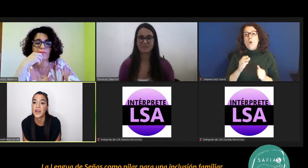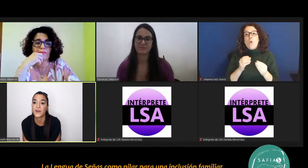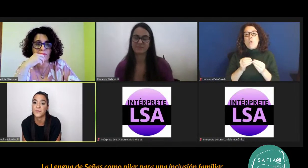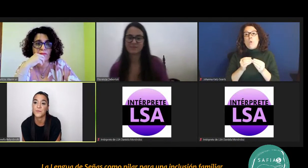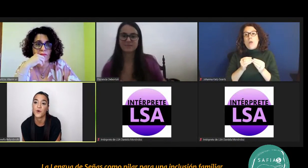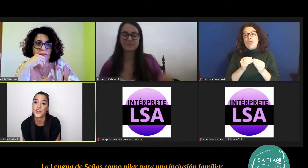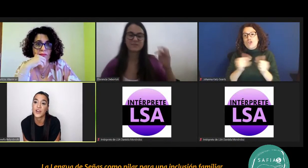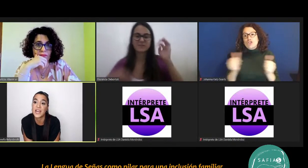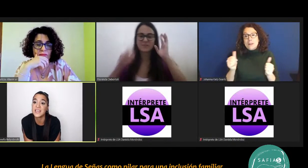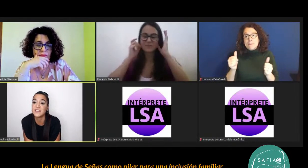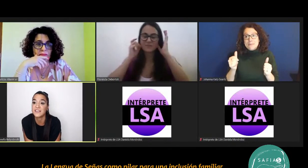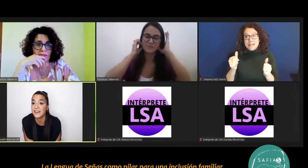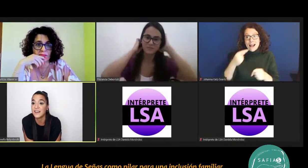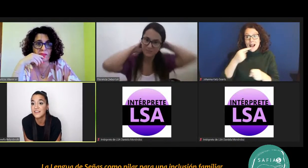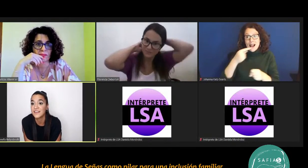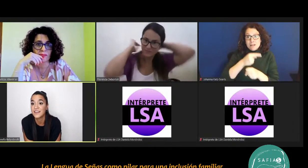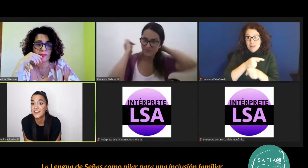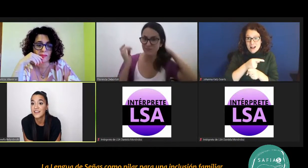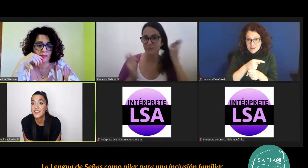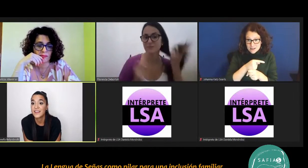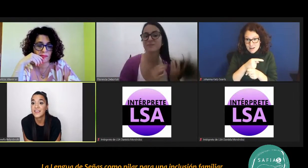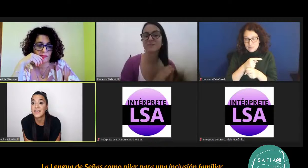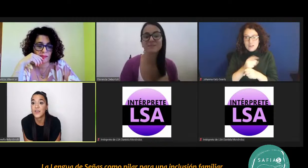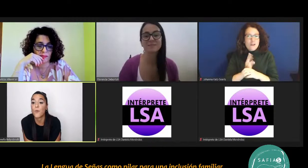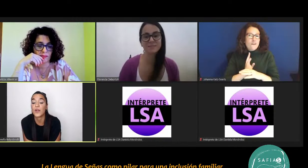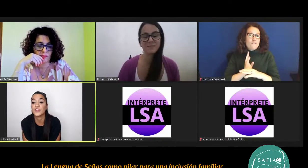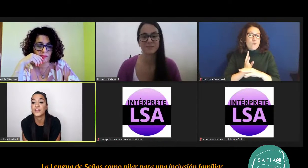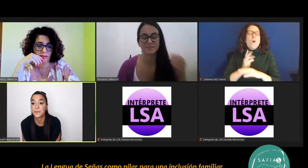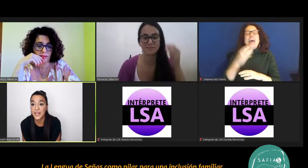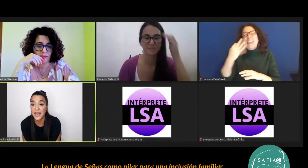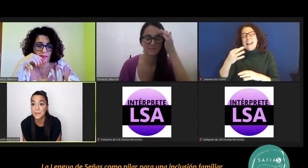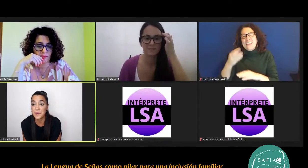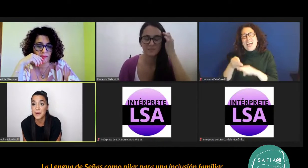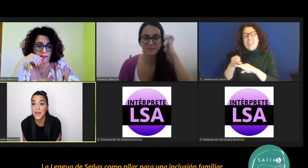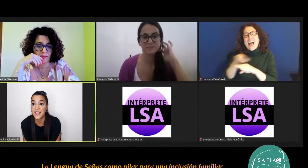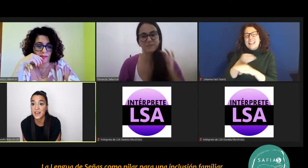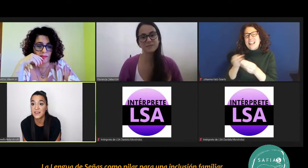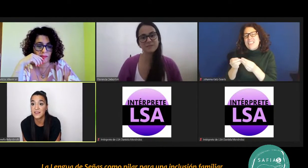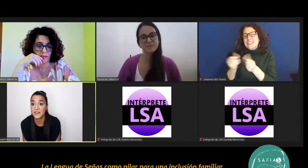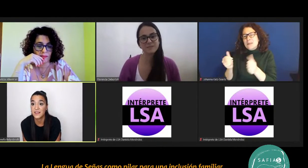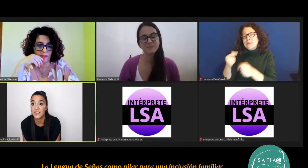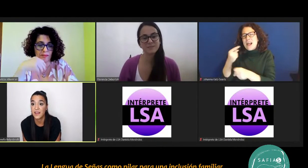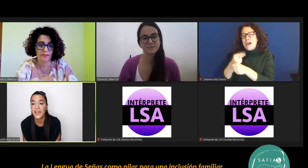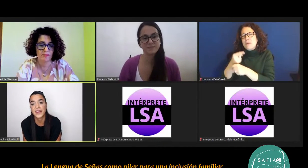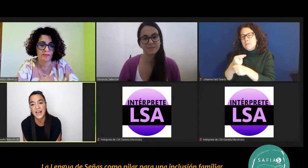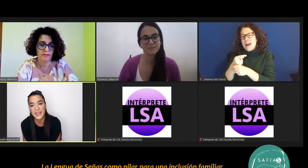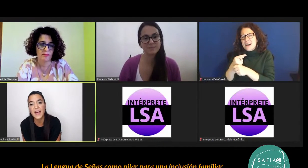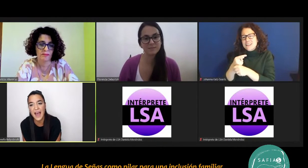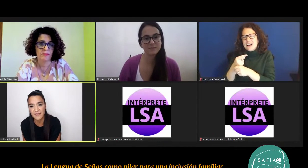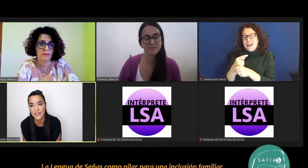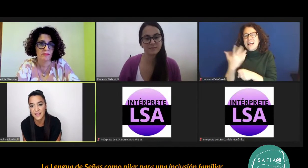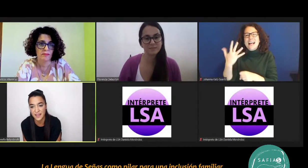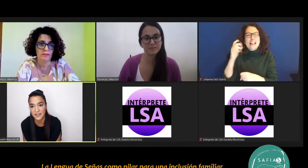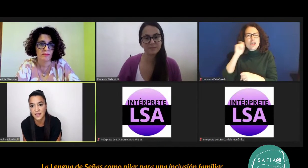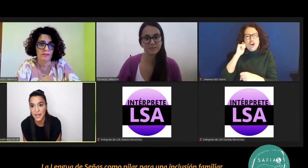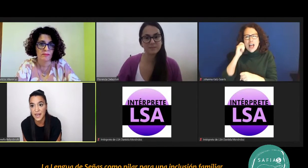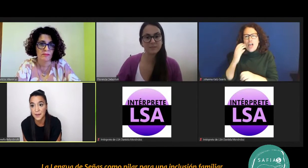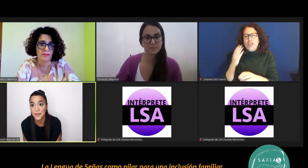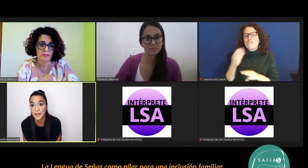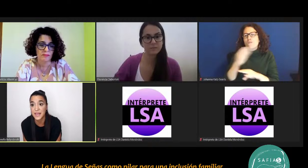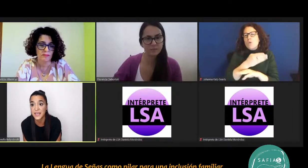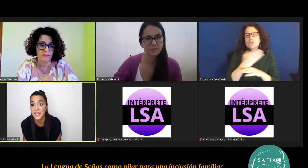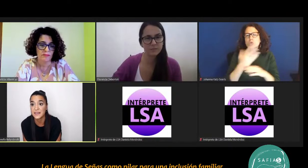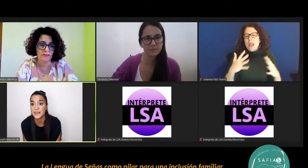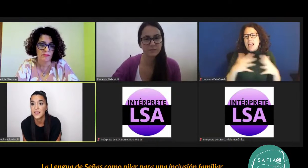una escuela con modelo oralista y cuando terminé la primaria, en realidad antes de que terminara